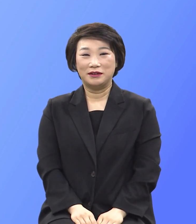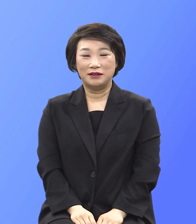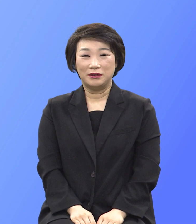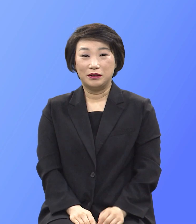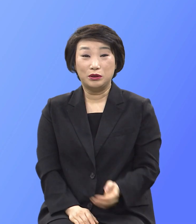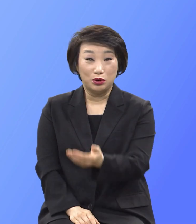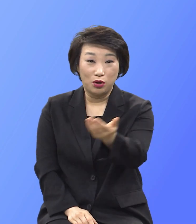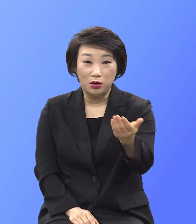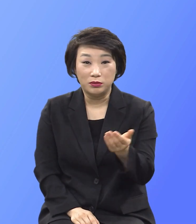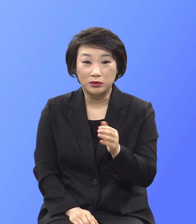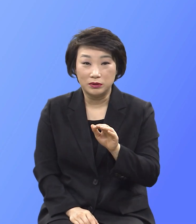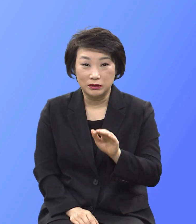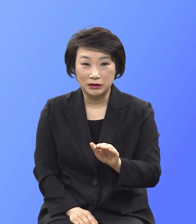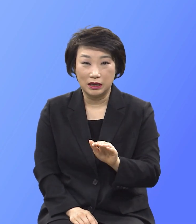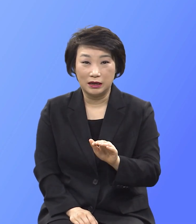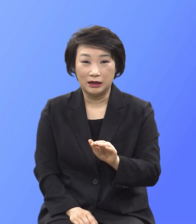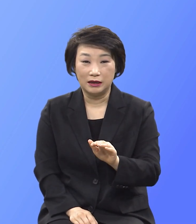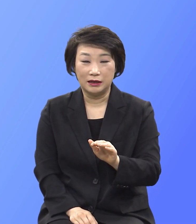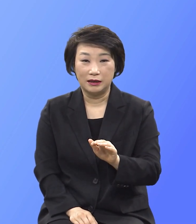여러분,